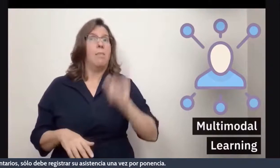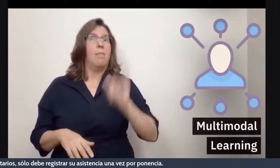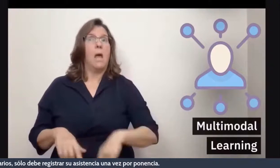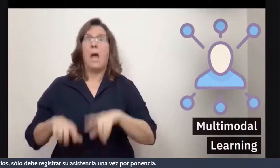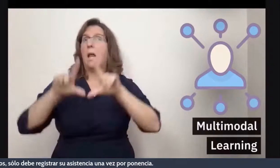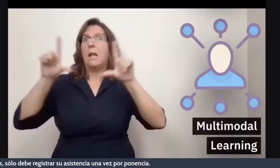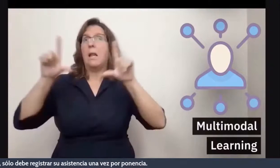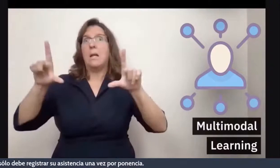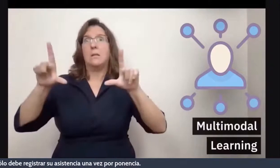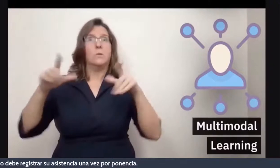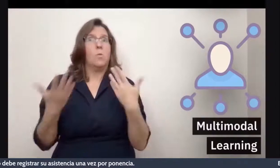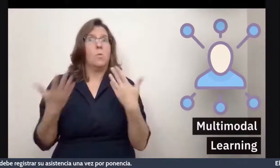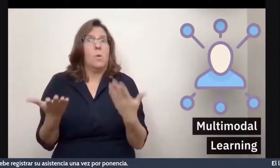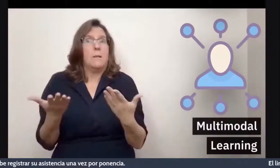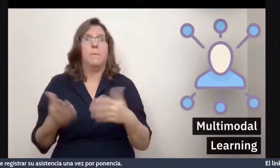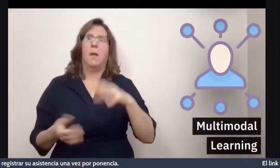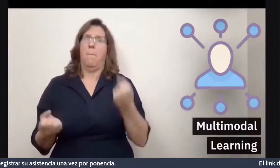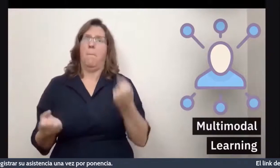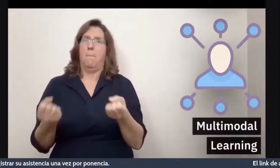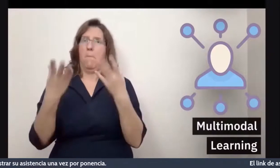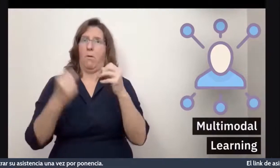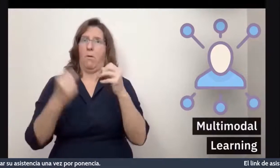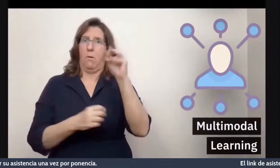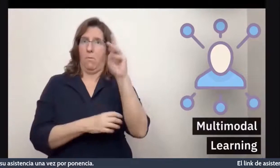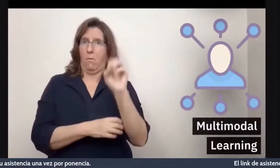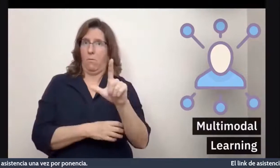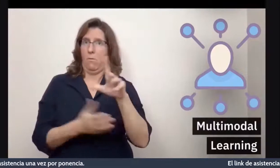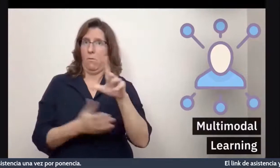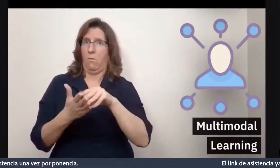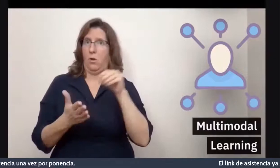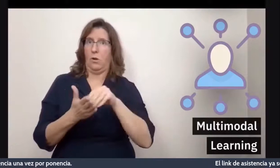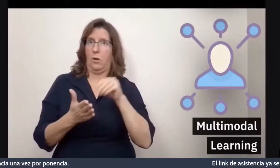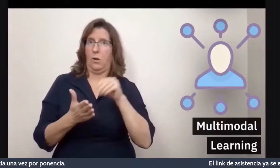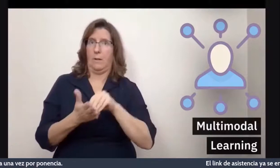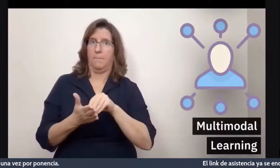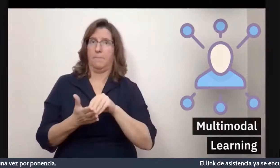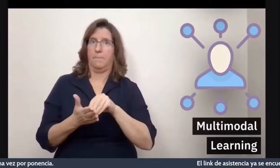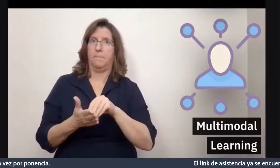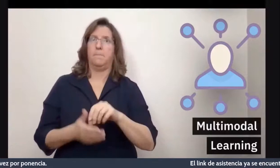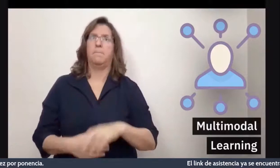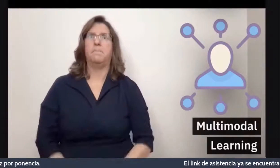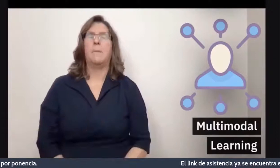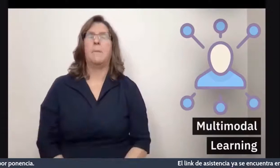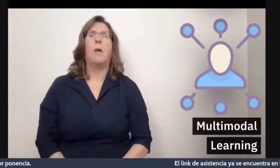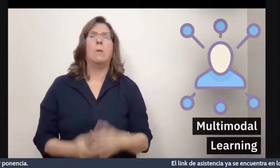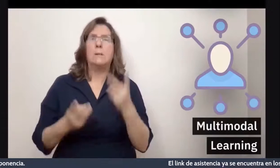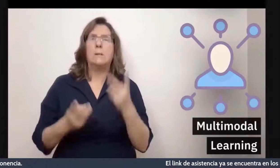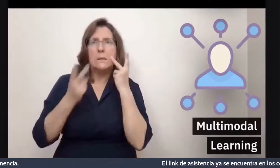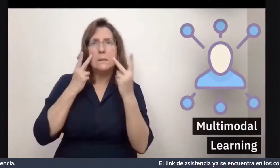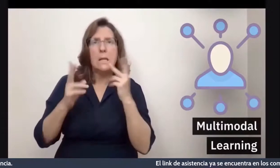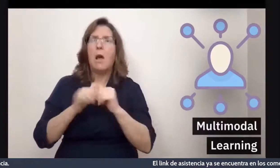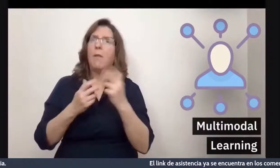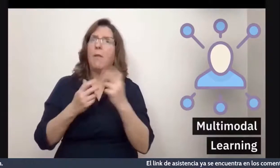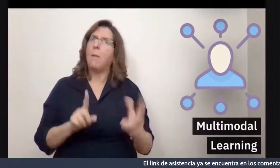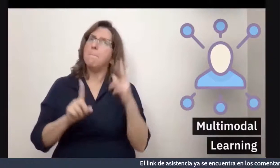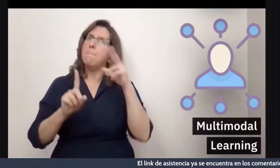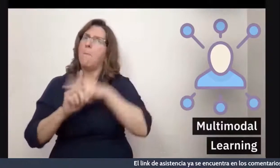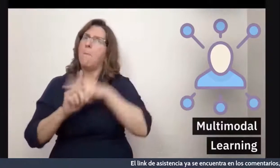es también este marco de trabajo que quiero explorar para ver qué es lo que puede ofrecernos